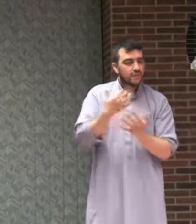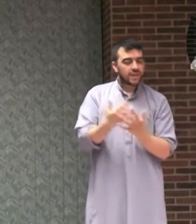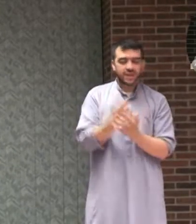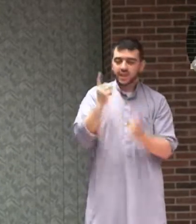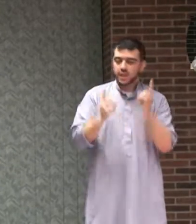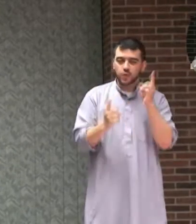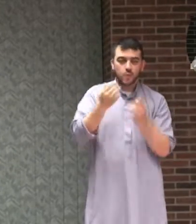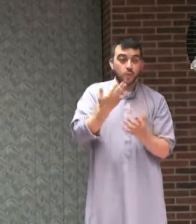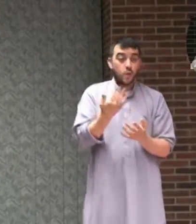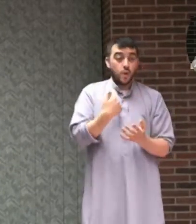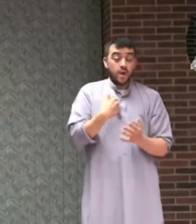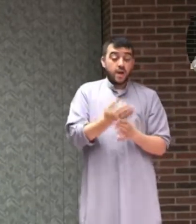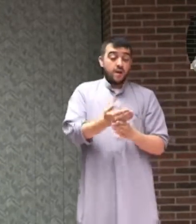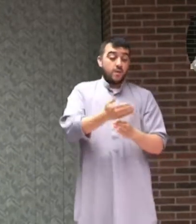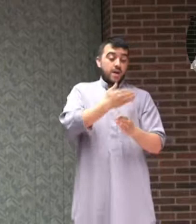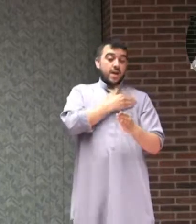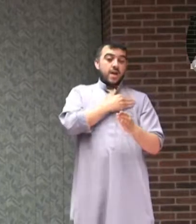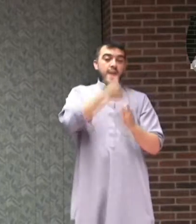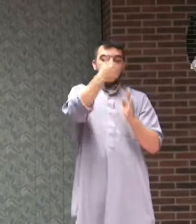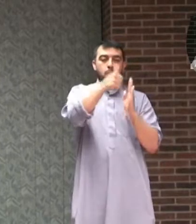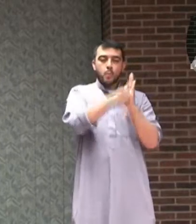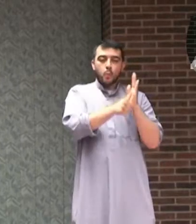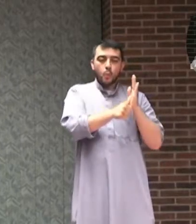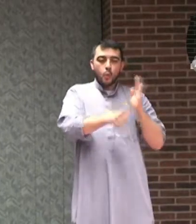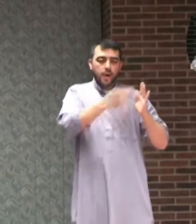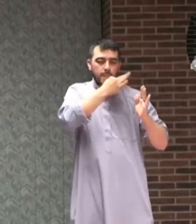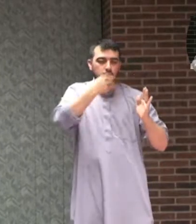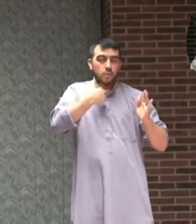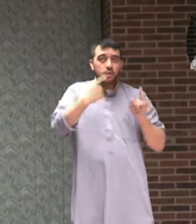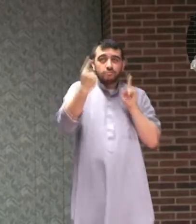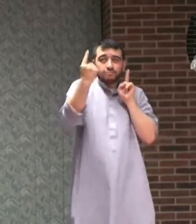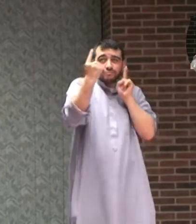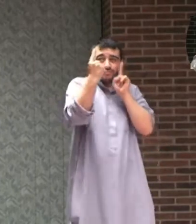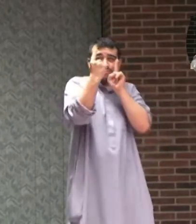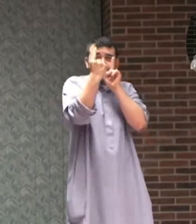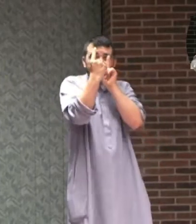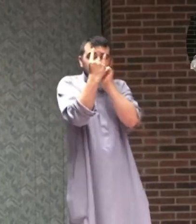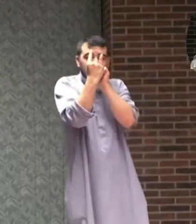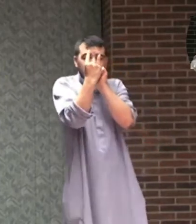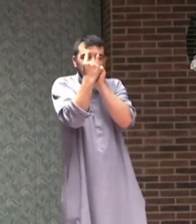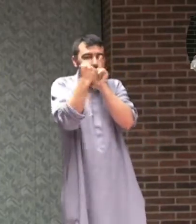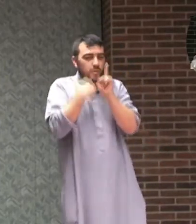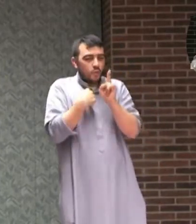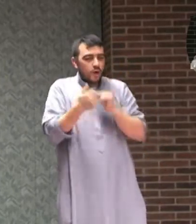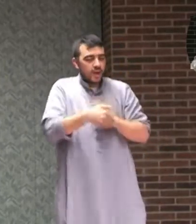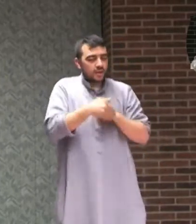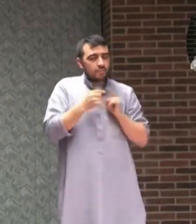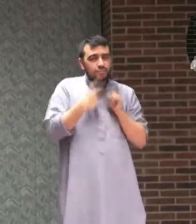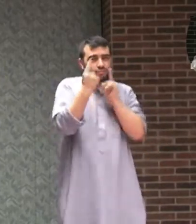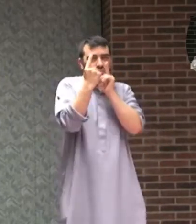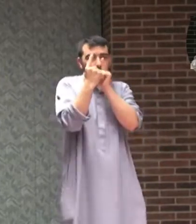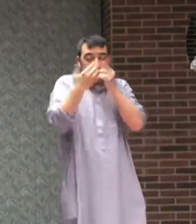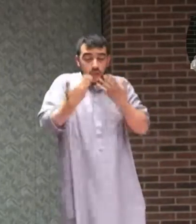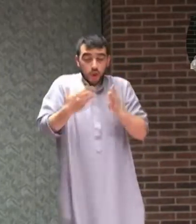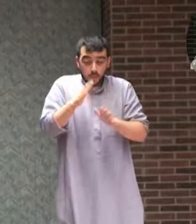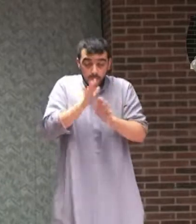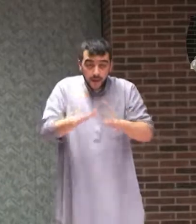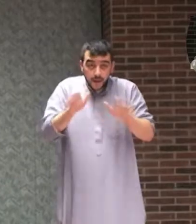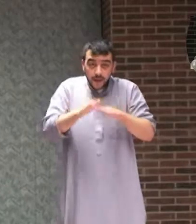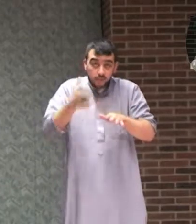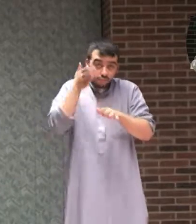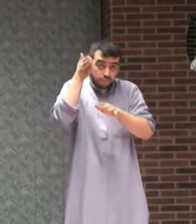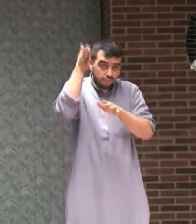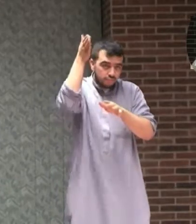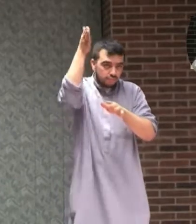jouir de ce cadeau divin, nous avons pu nous rapprocher d'Allah subhanahu wa ta'ala durant ce mois, et nous avons pu préparer un